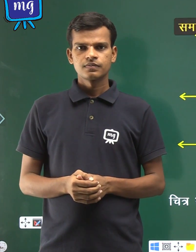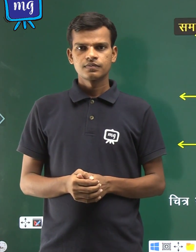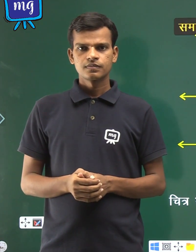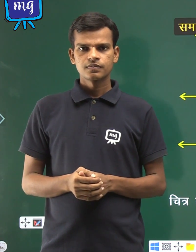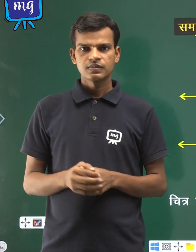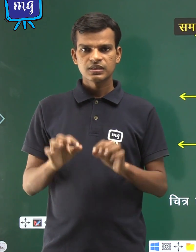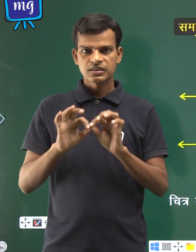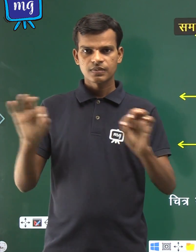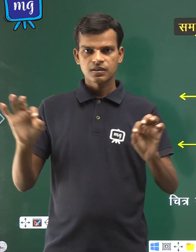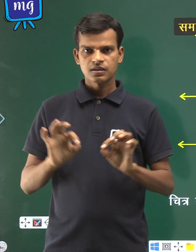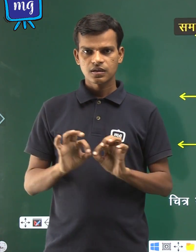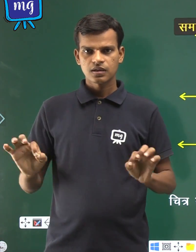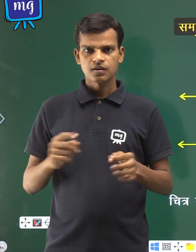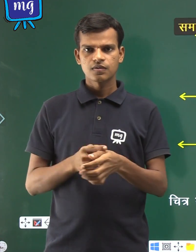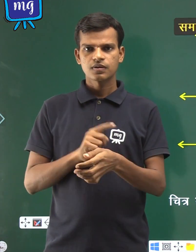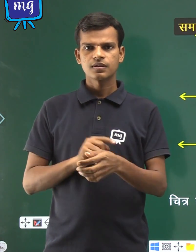समांतर रेखाओं की